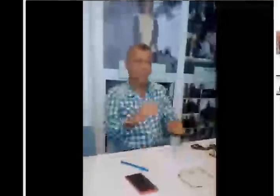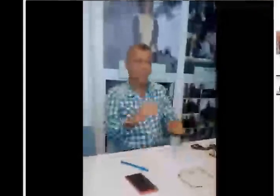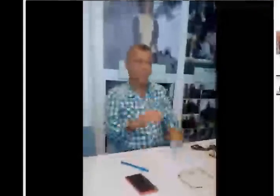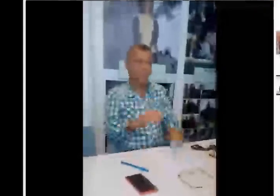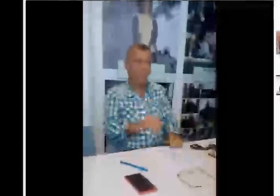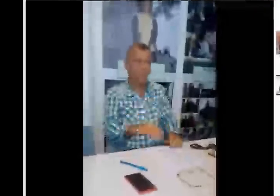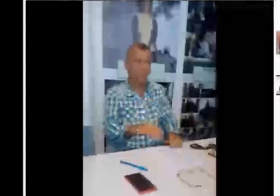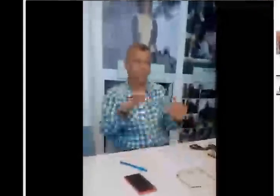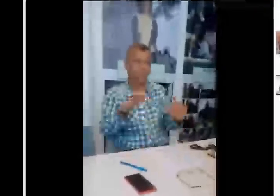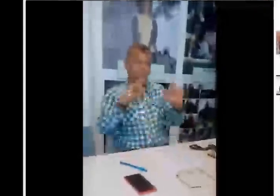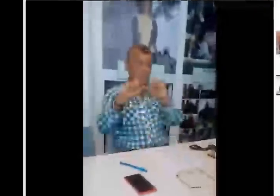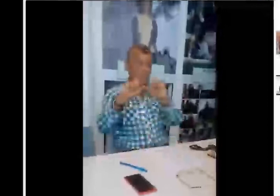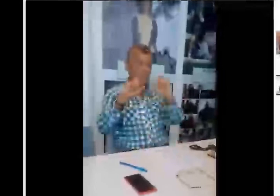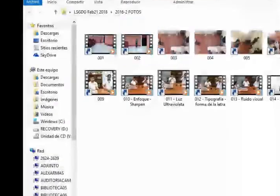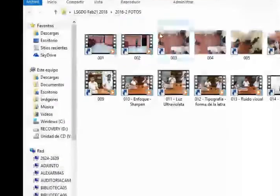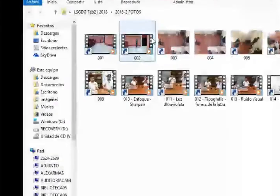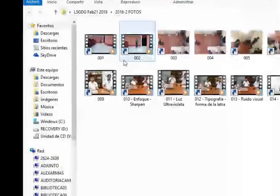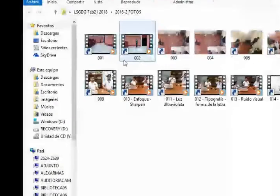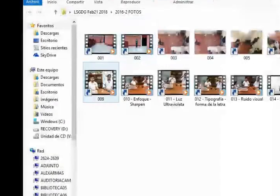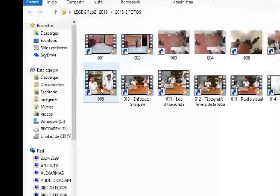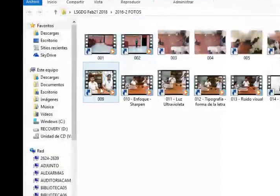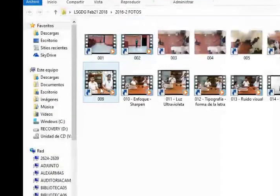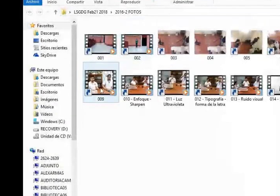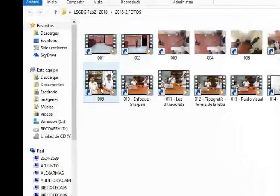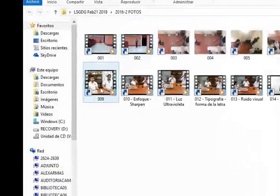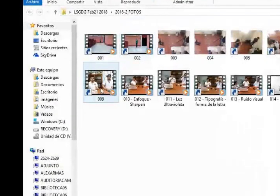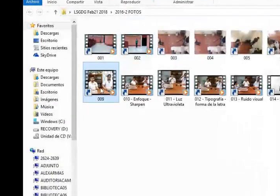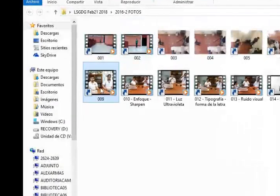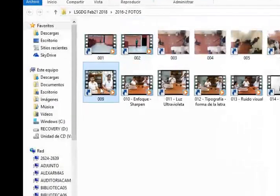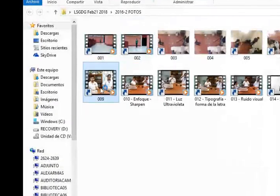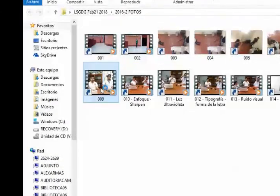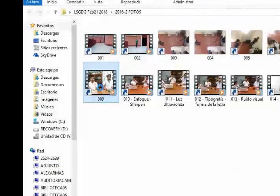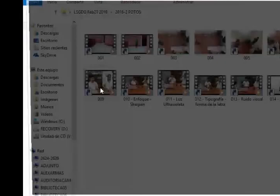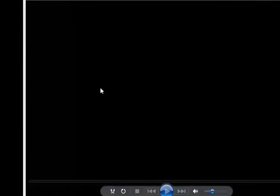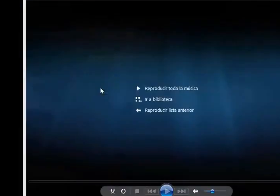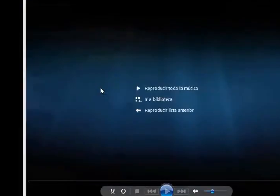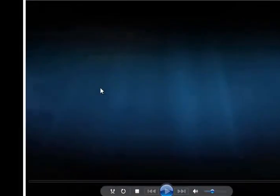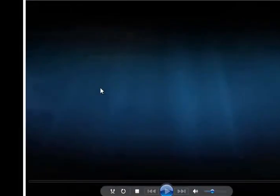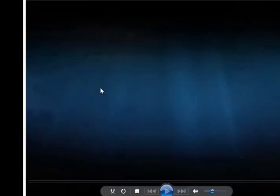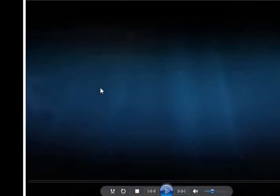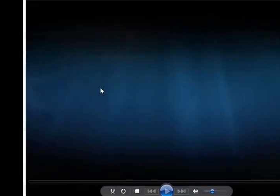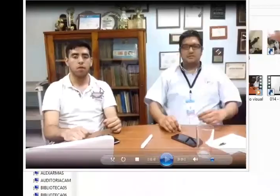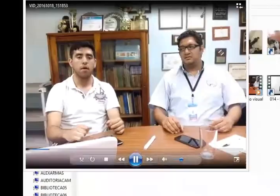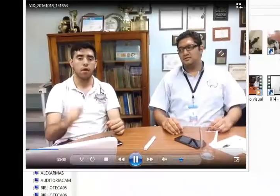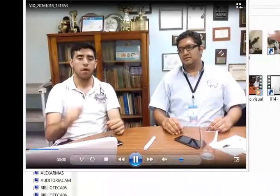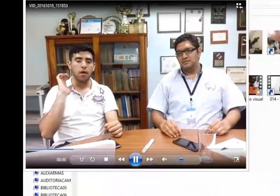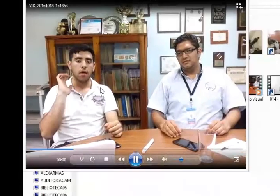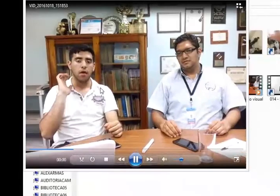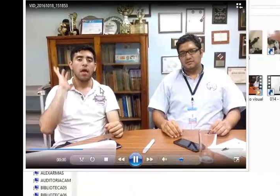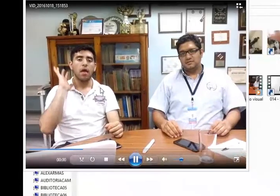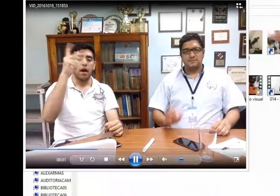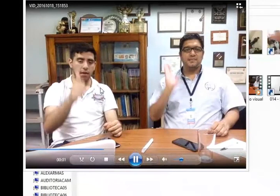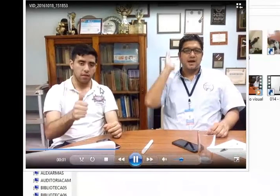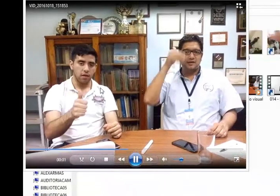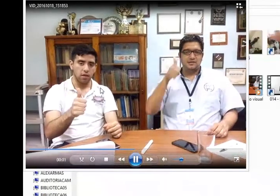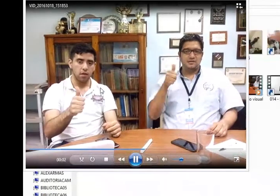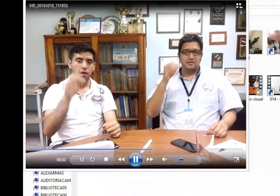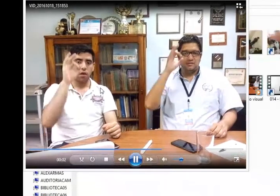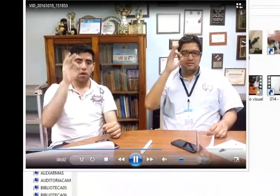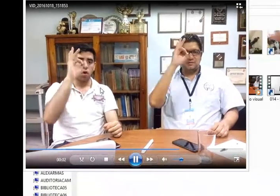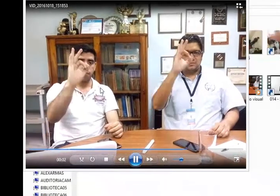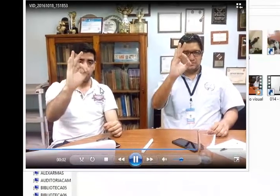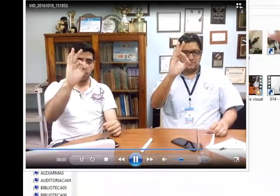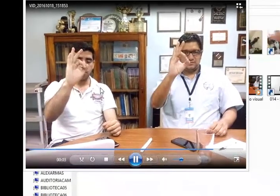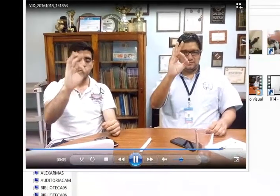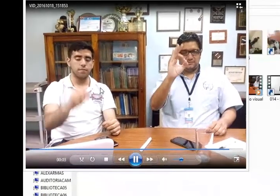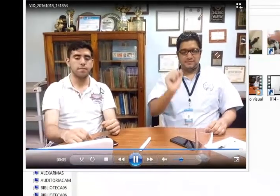Perdóname, cuando se dice que él hizo la seña, es algo como decir, él inventó la palabra. No. El signo.